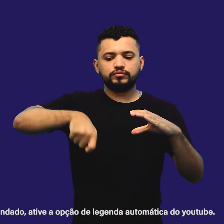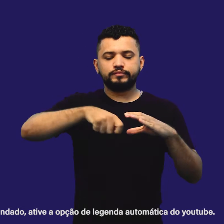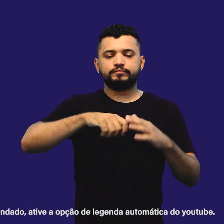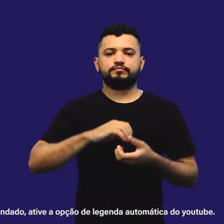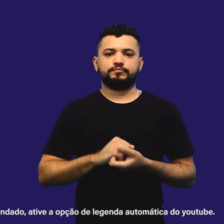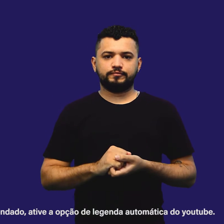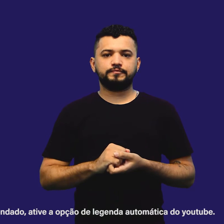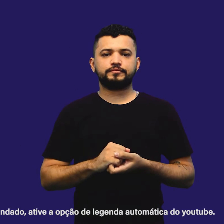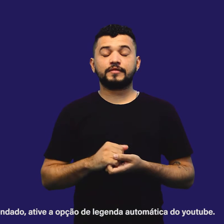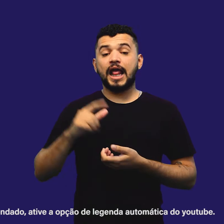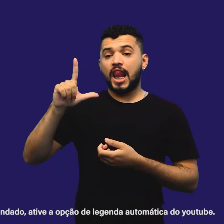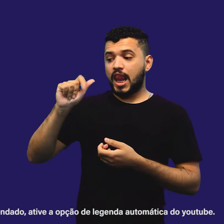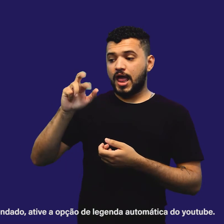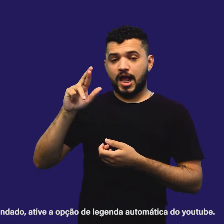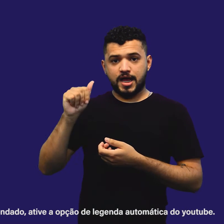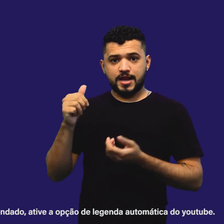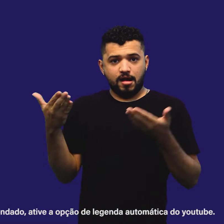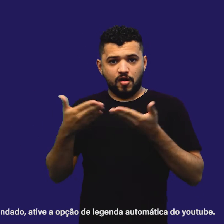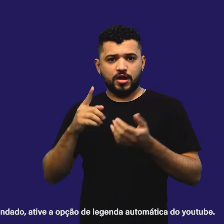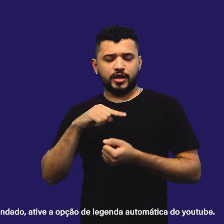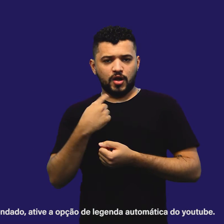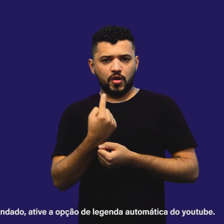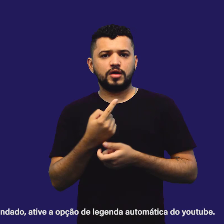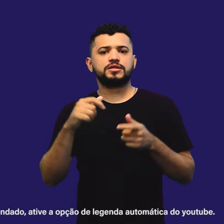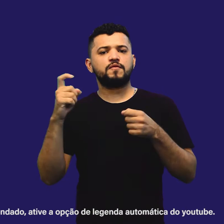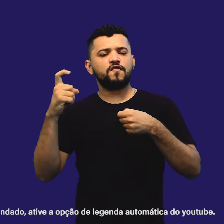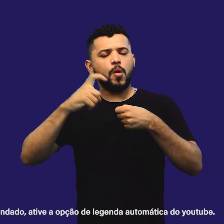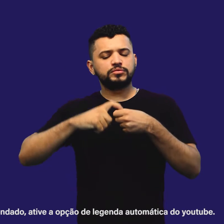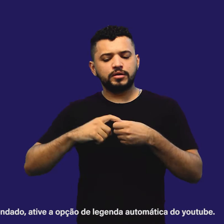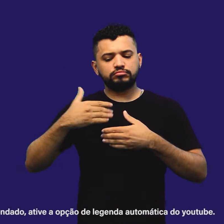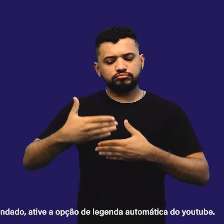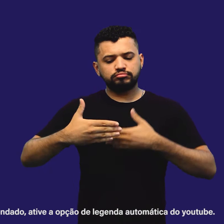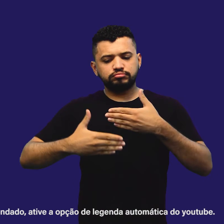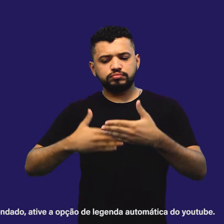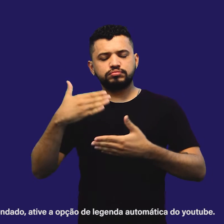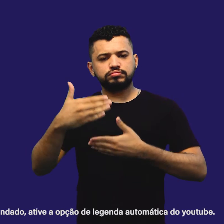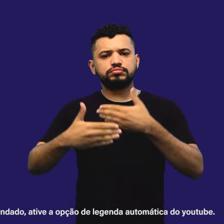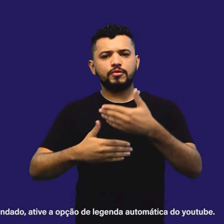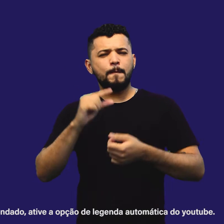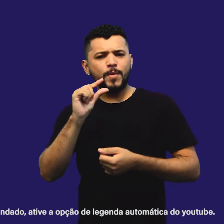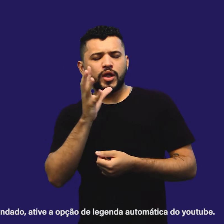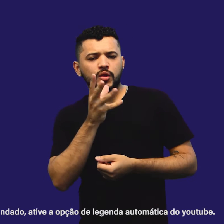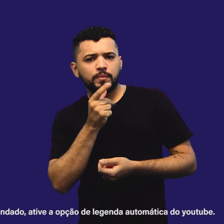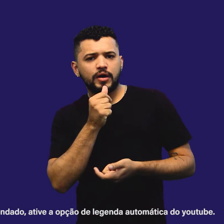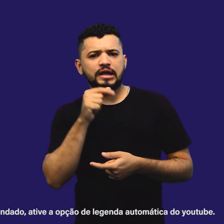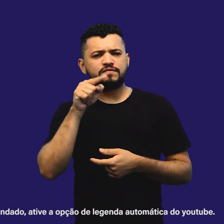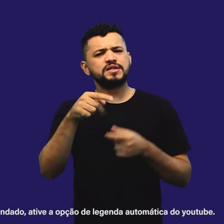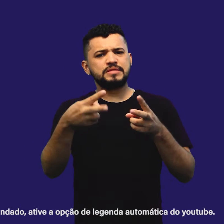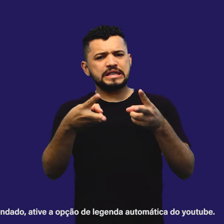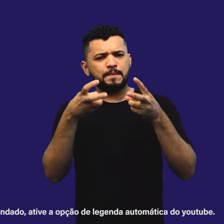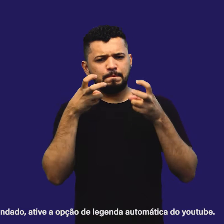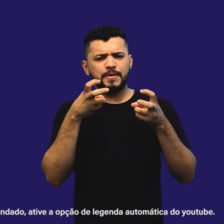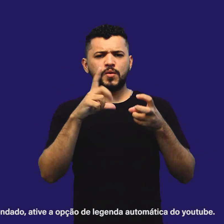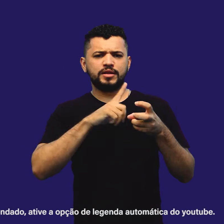que a gente está em um momento assim de retomada, né, gradual, um pouco mais lento, mas de uma retomada mesmo, você tem percebido que